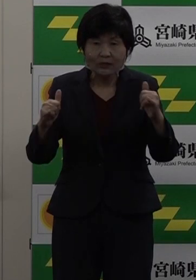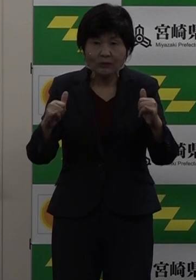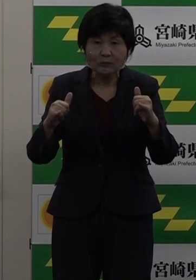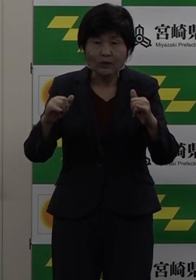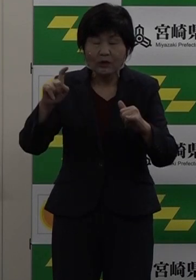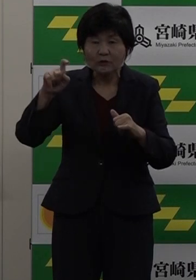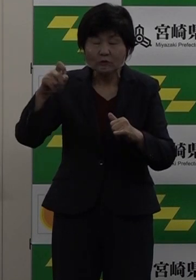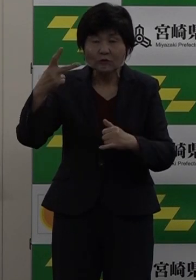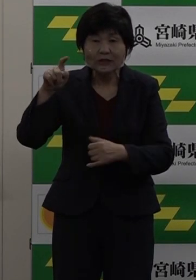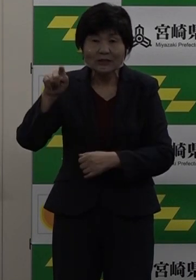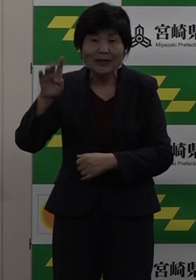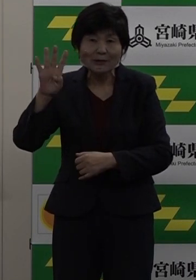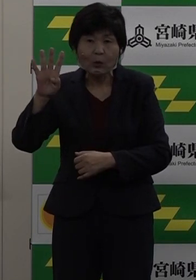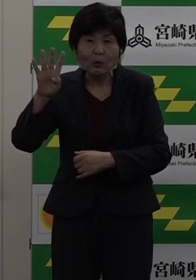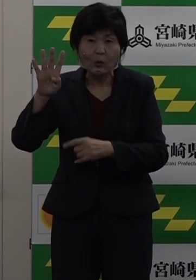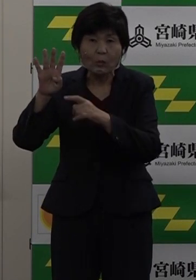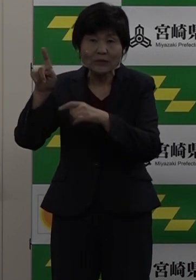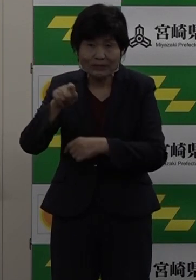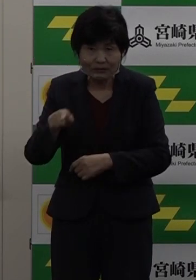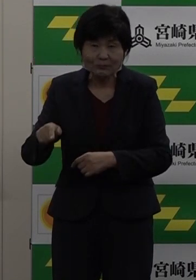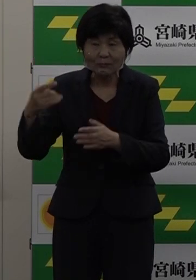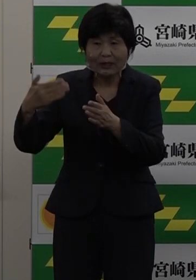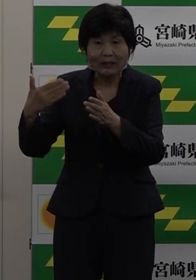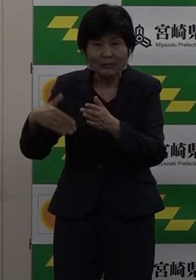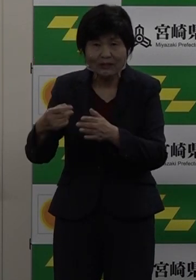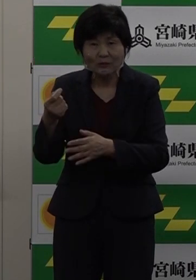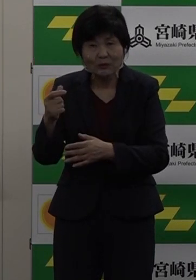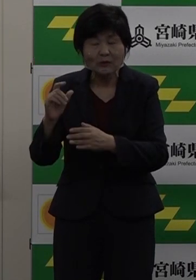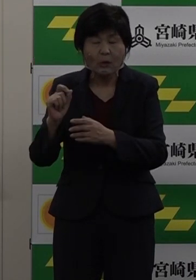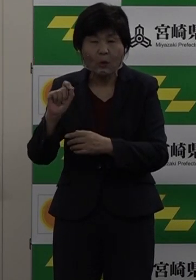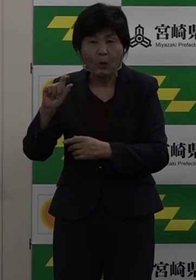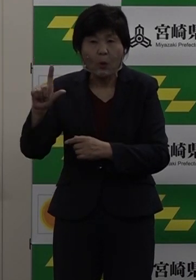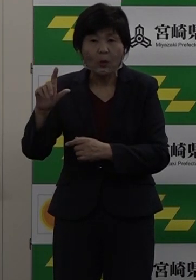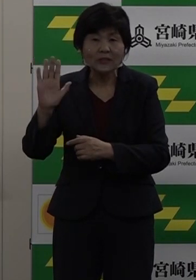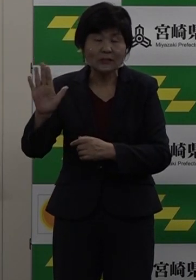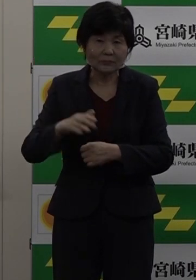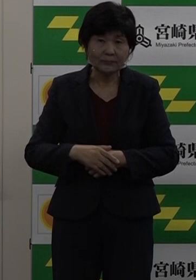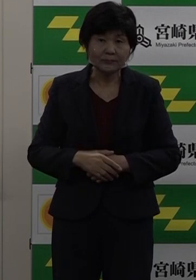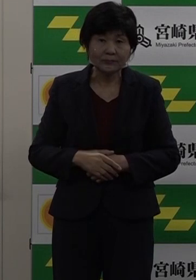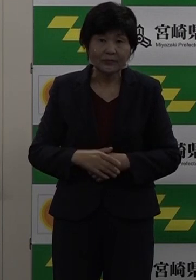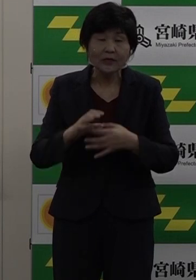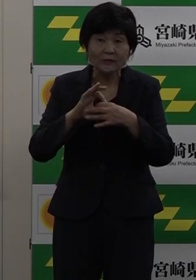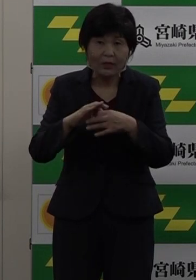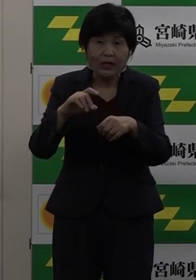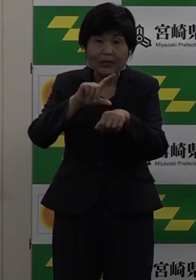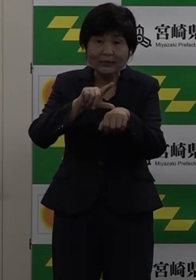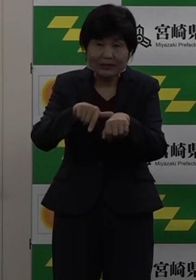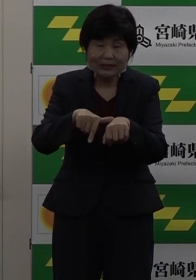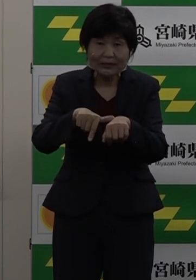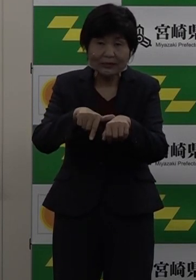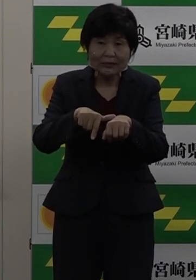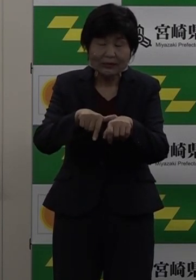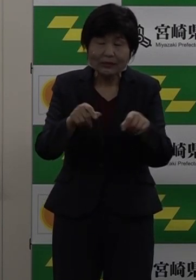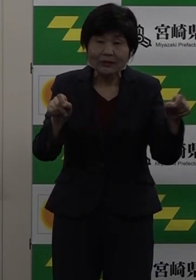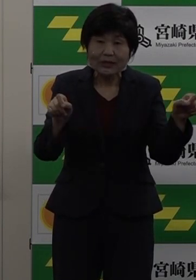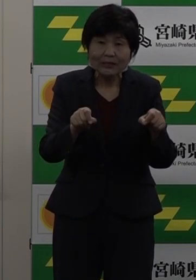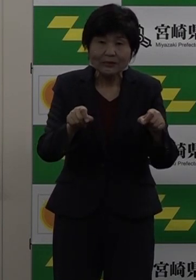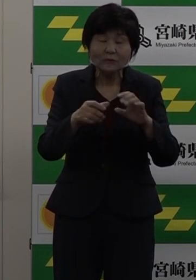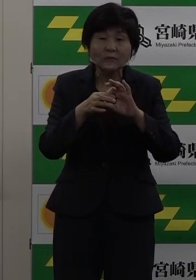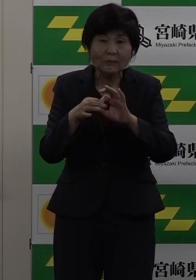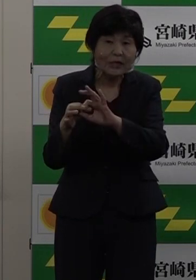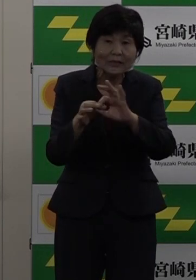ところもあります。そういったところを総合的に踏まえて時短要請については継続をするところであり